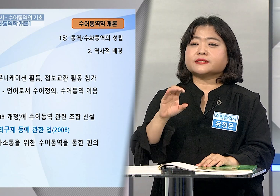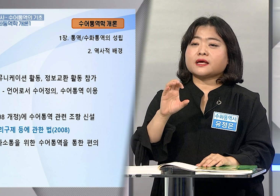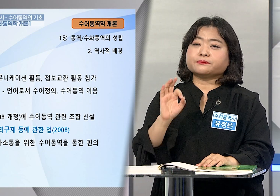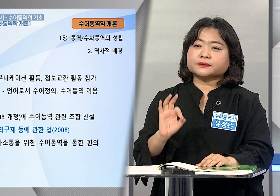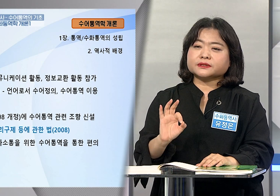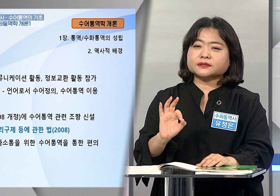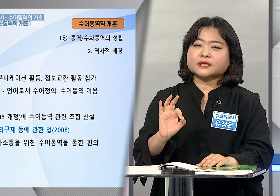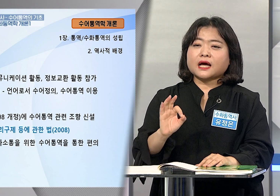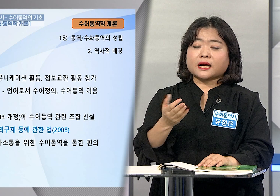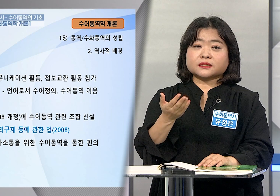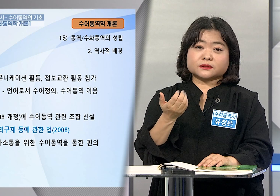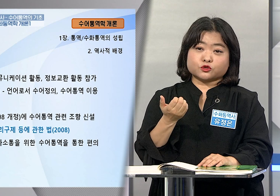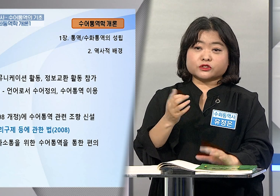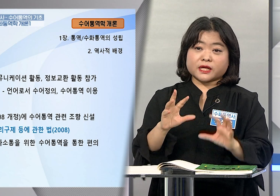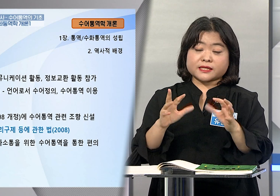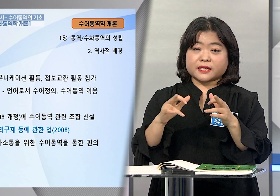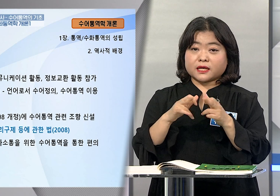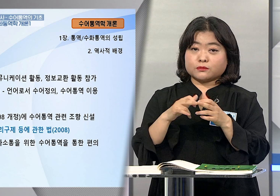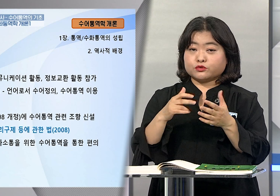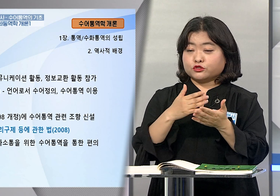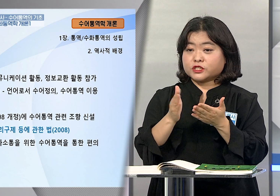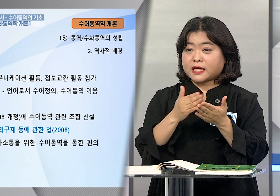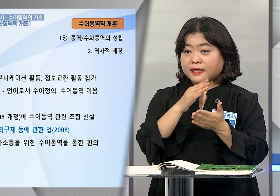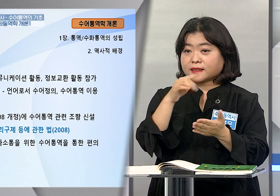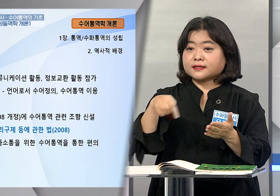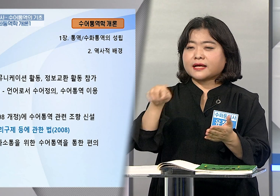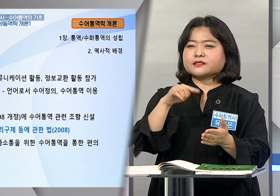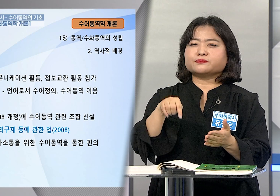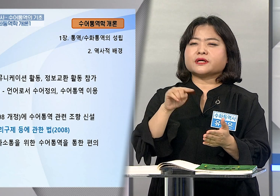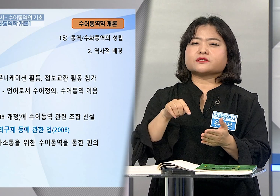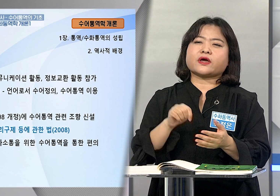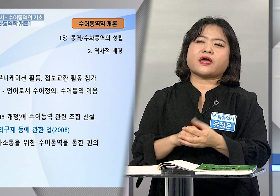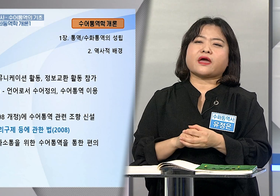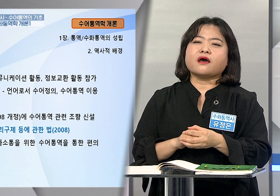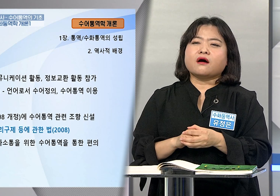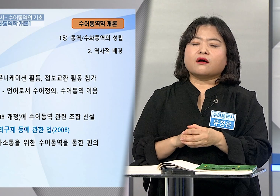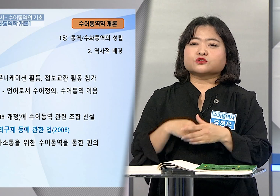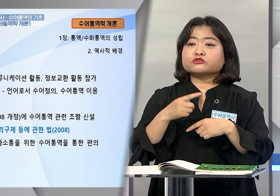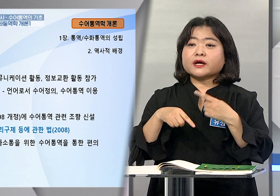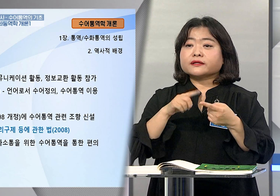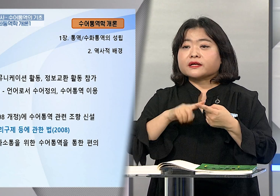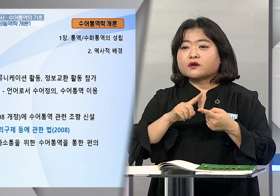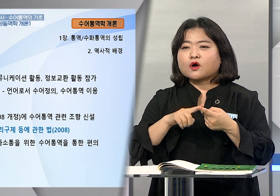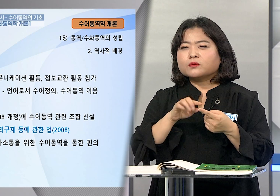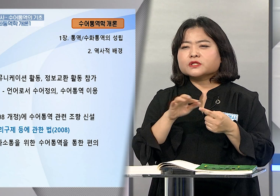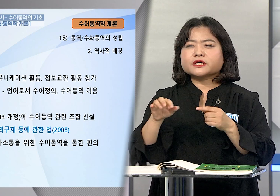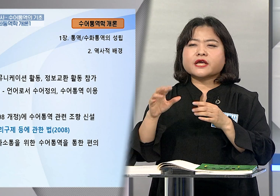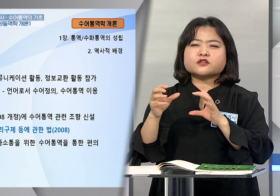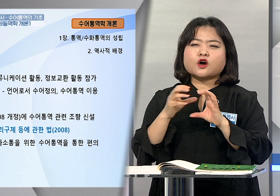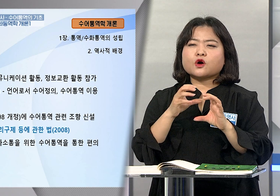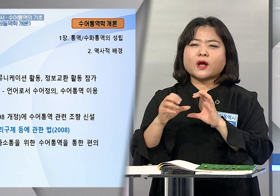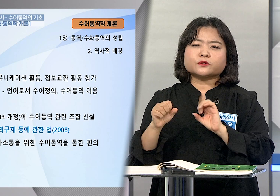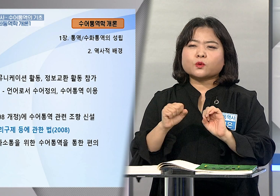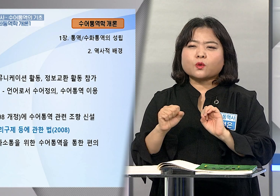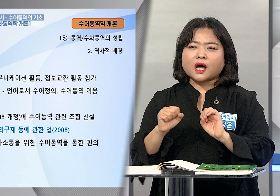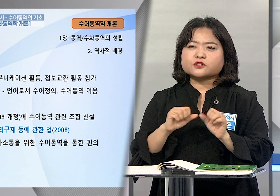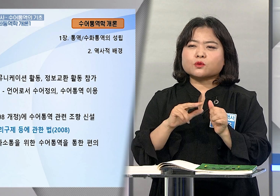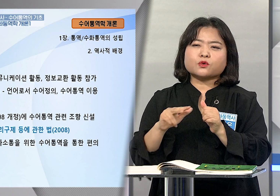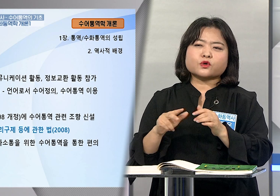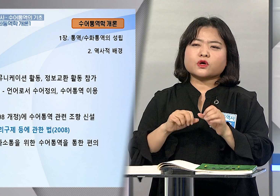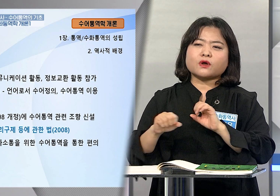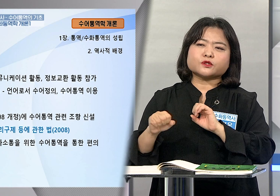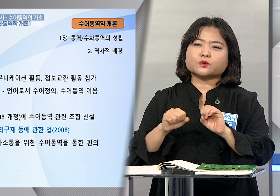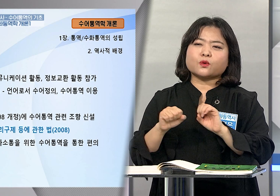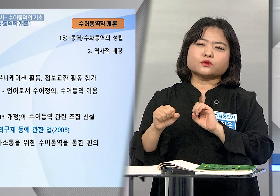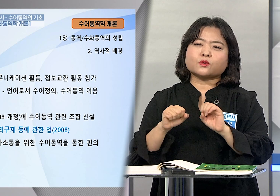보면 ICF, 아까 국제장애인 분류 시안, 그 ICF에서의 수화에 대해서 커뮤니케이션 활동과